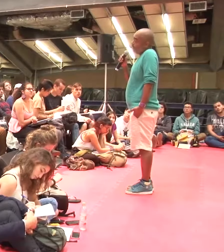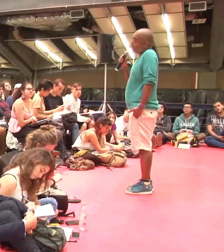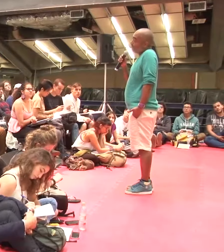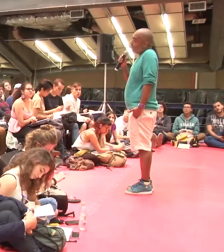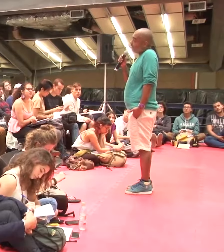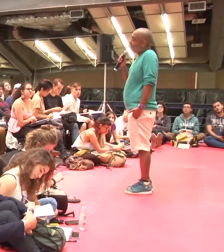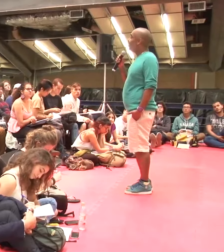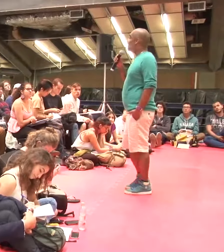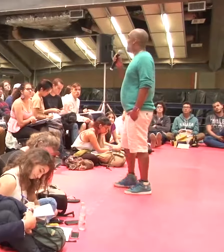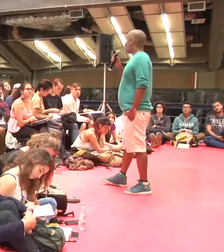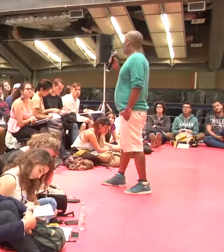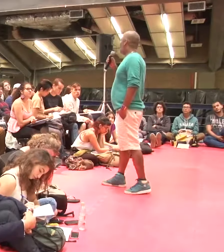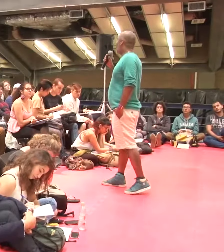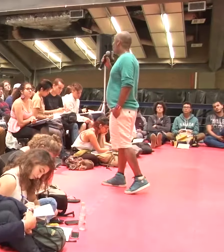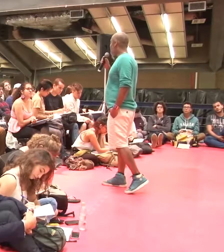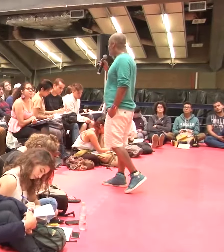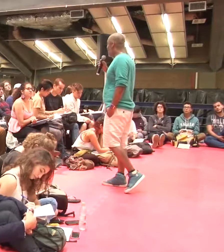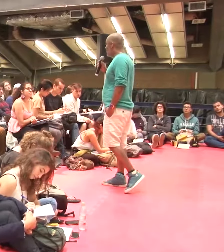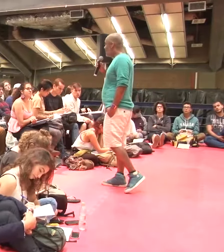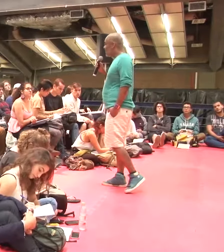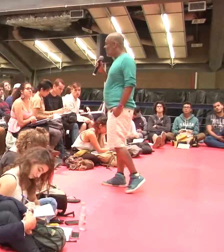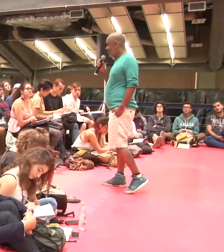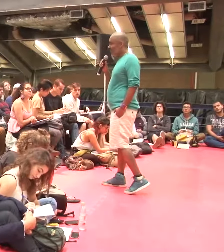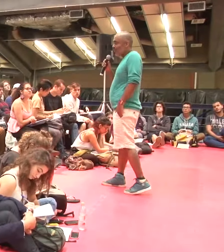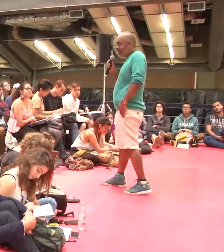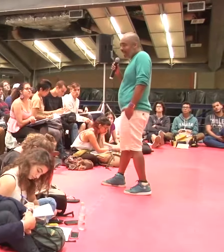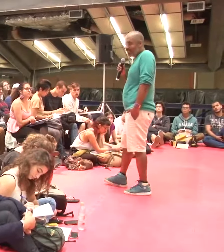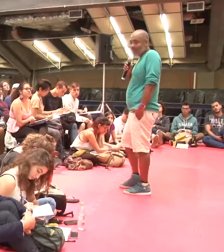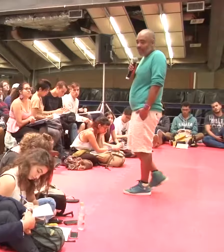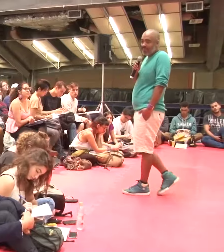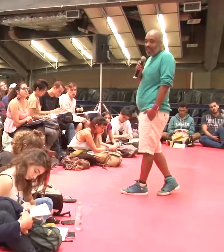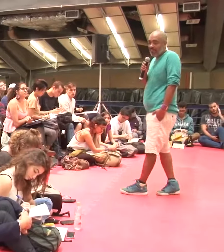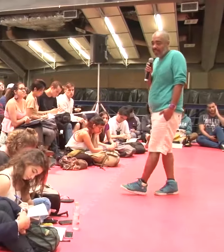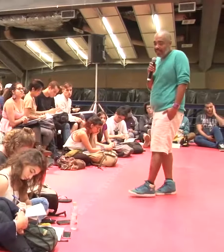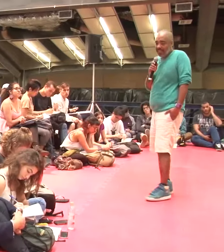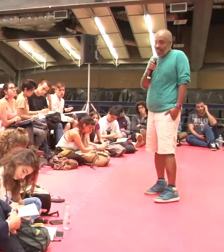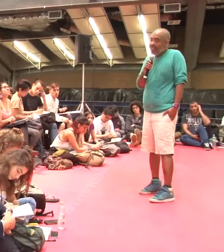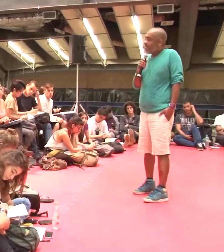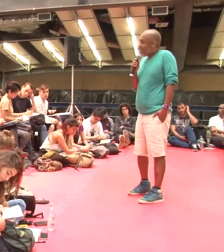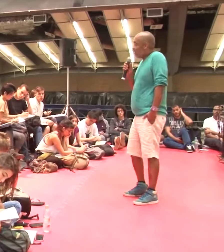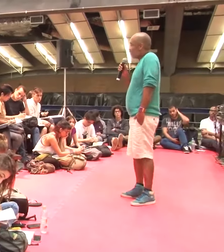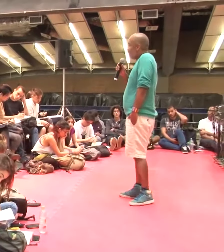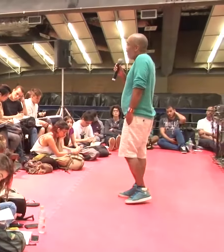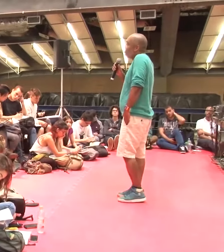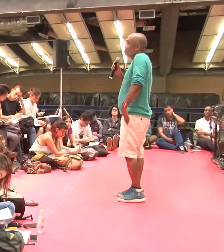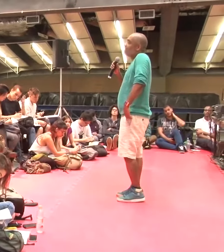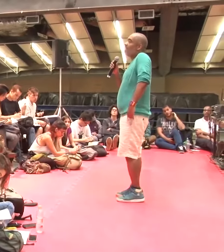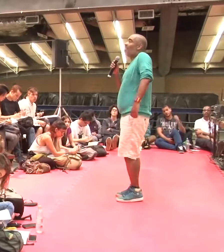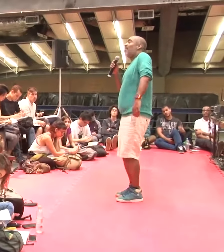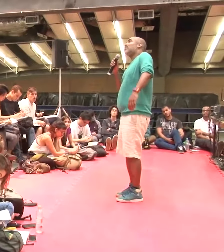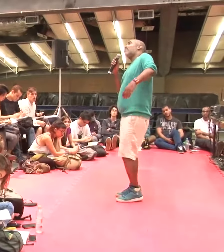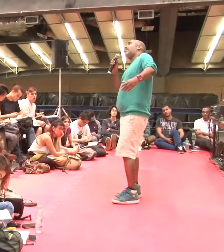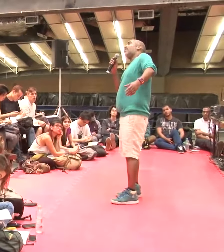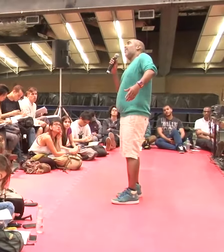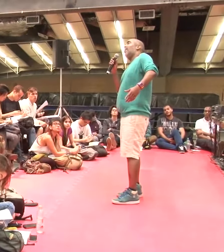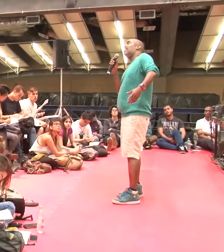Quanto maior o dote, maior a facilidade. Tudo é uma relação comercial, né? Vocês estão achando, meu Deus do céu,